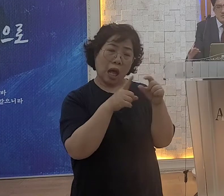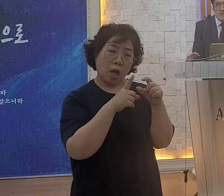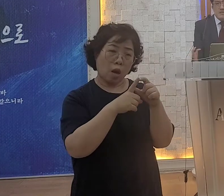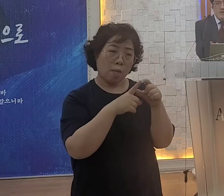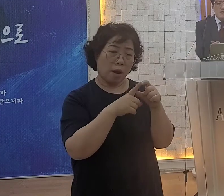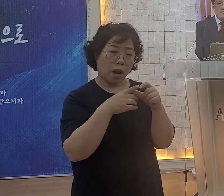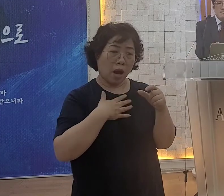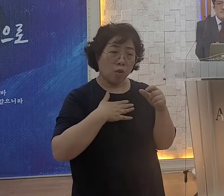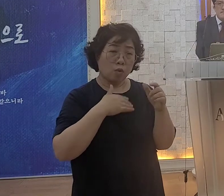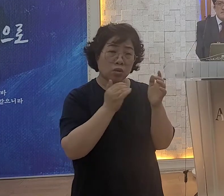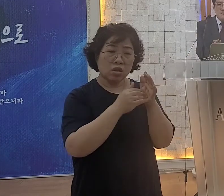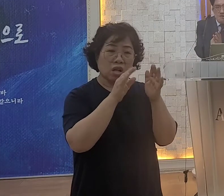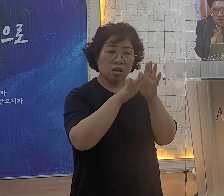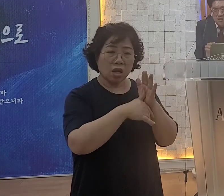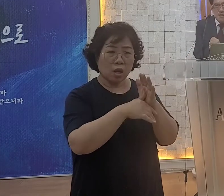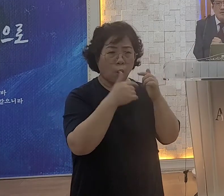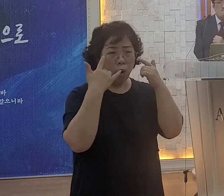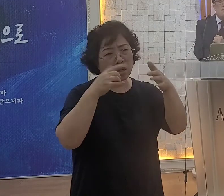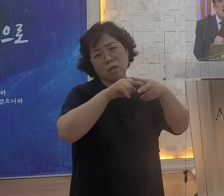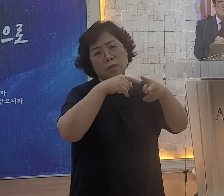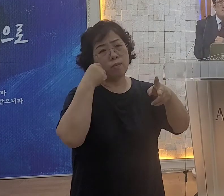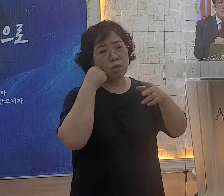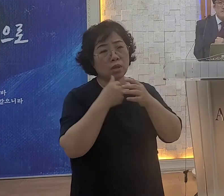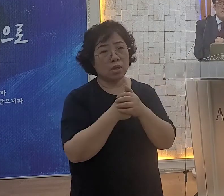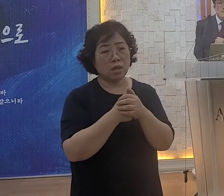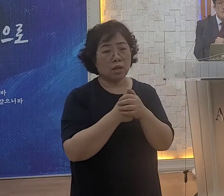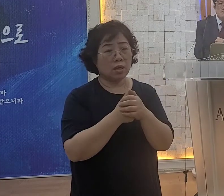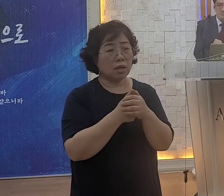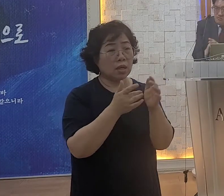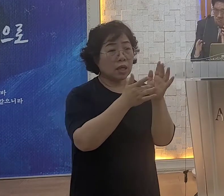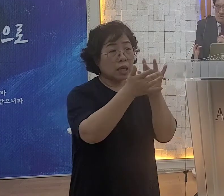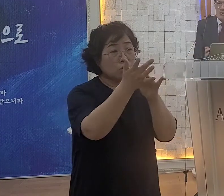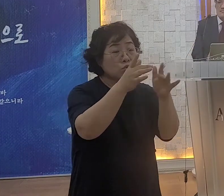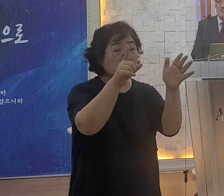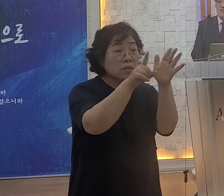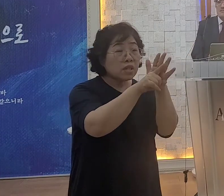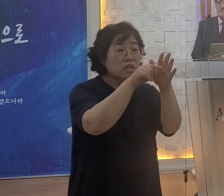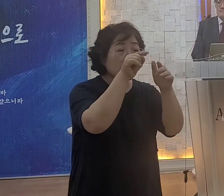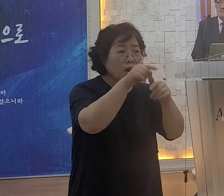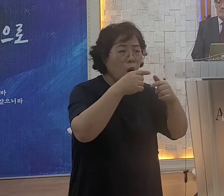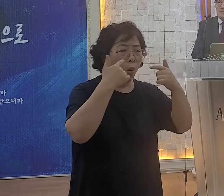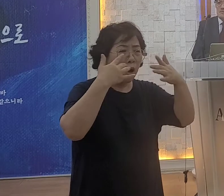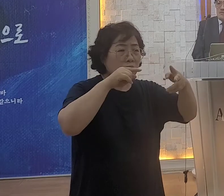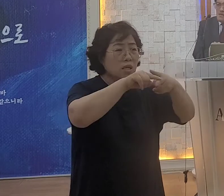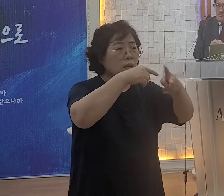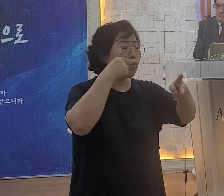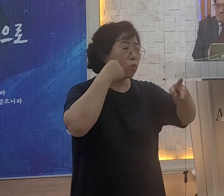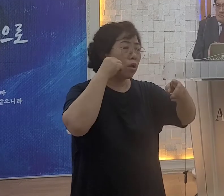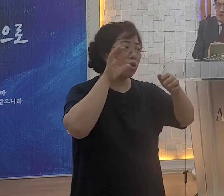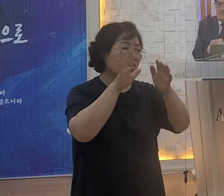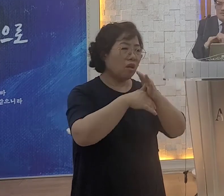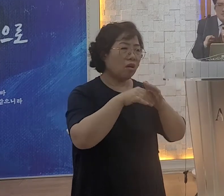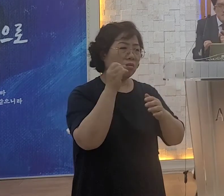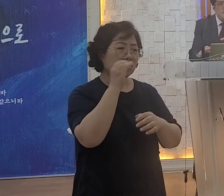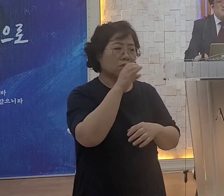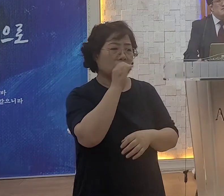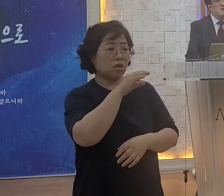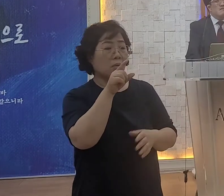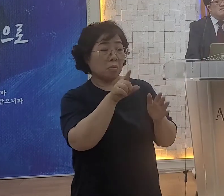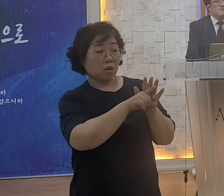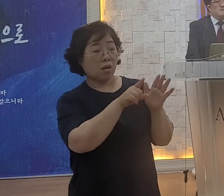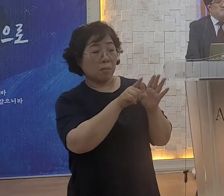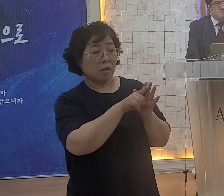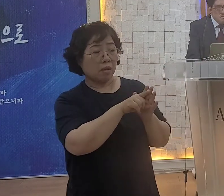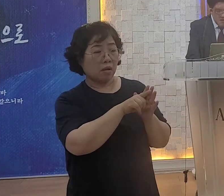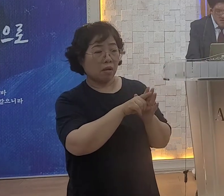예수를 믿는다는 게 정확하게 우리가 알지 못하면 두리뭉실하게 믿게 돼요. 참 이게